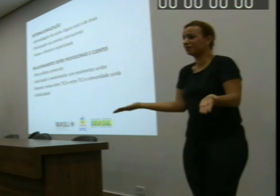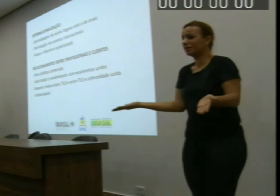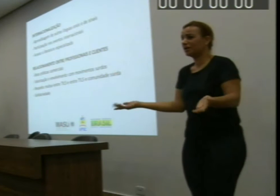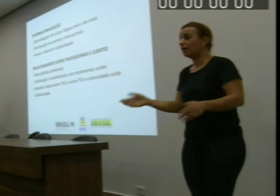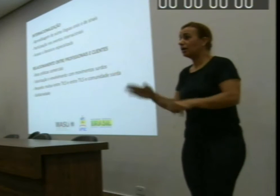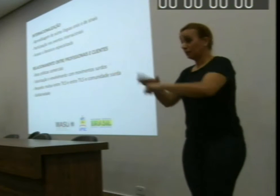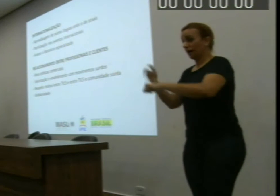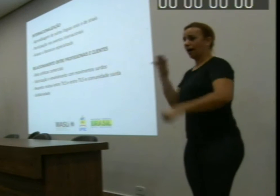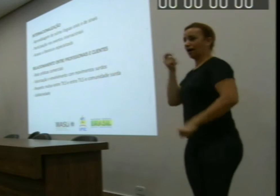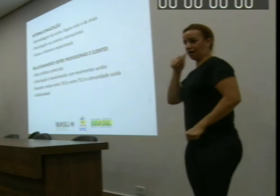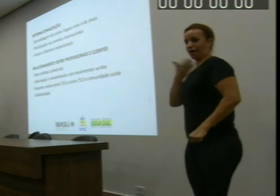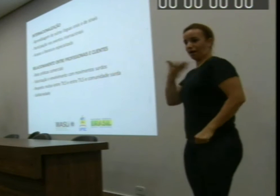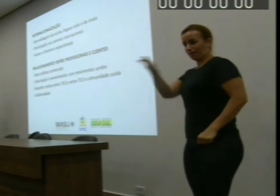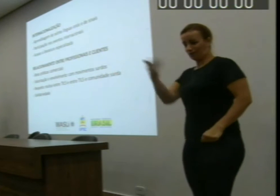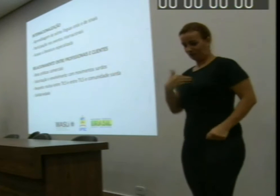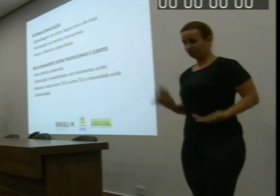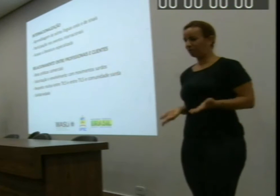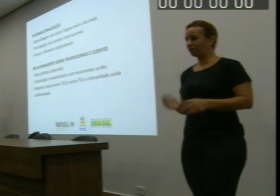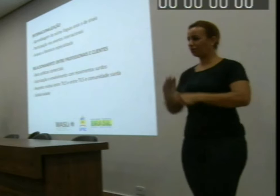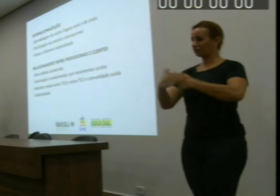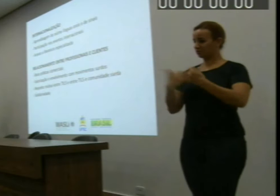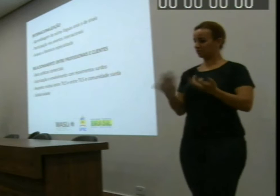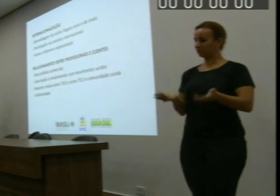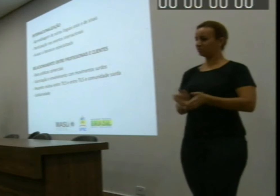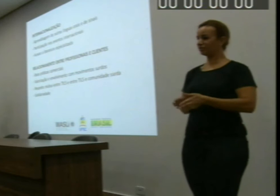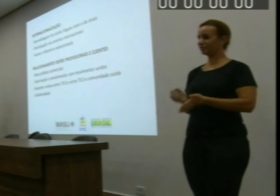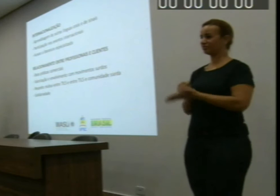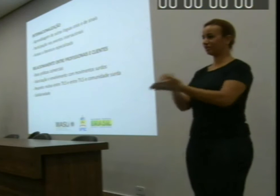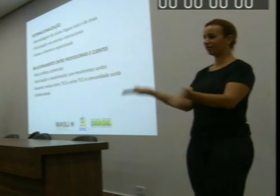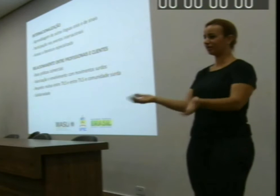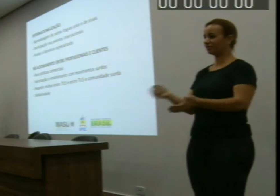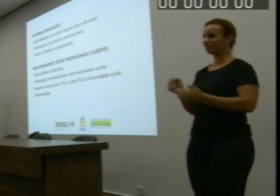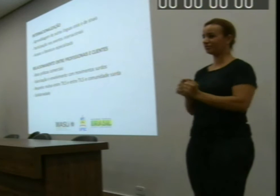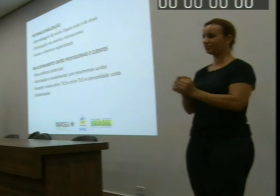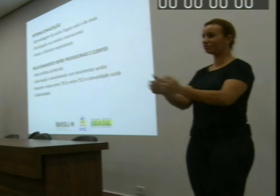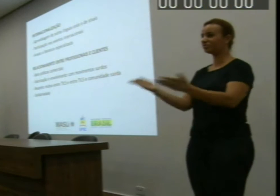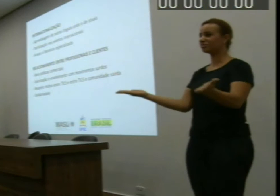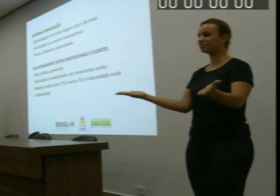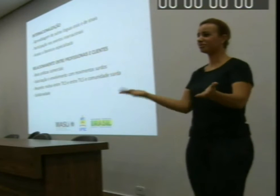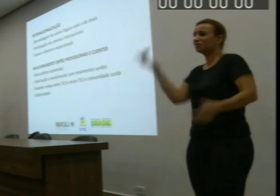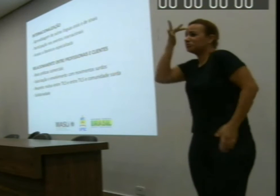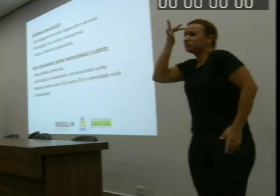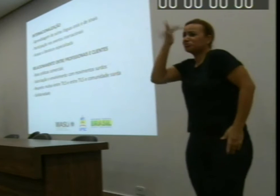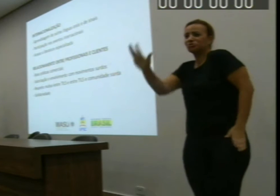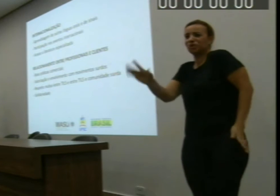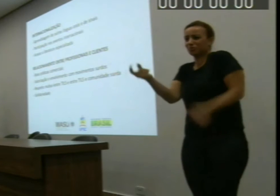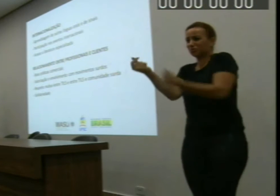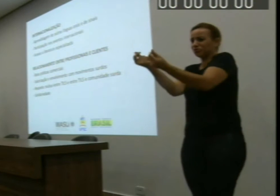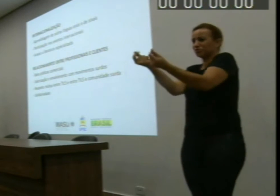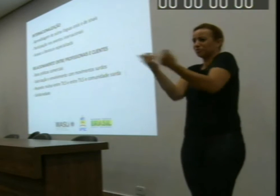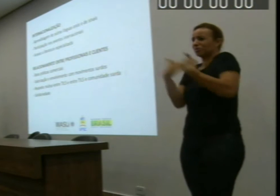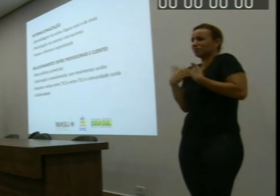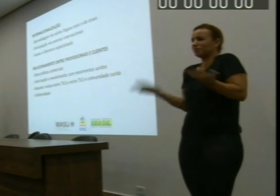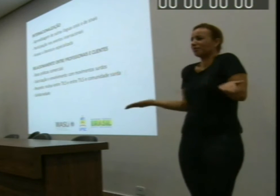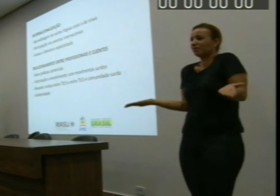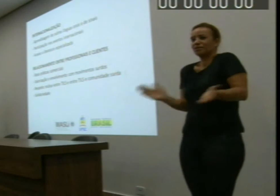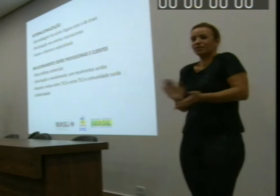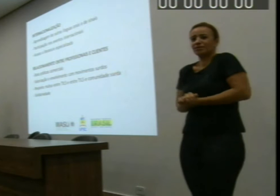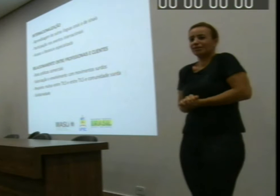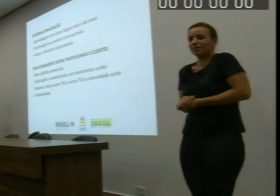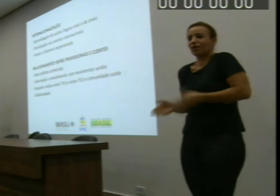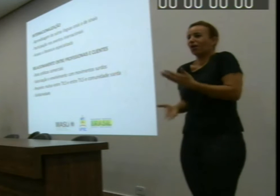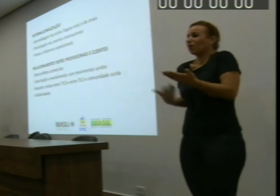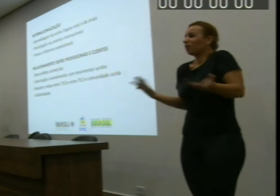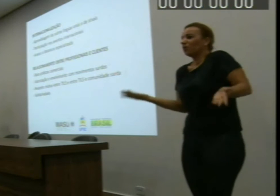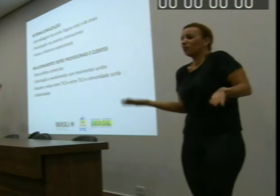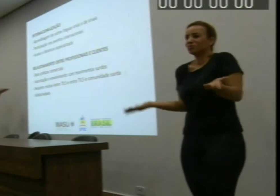te chamou você foi sabe que vão pagar mas você não sabe realmente de quem é o dinheiro da onde que tá vindo dinheiro